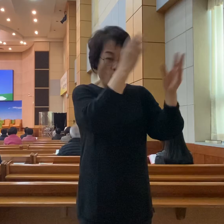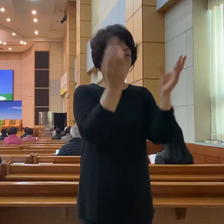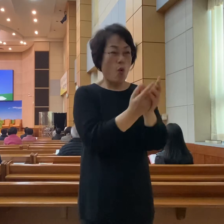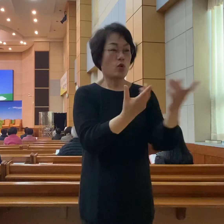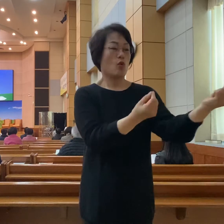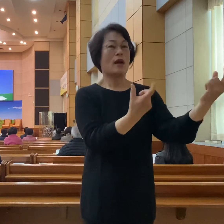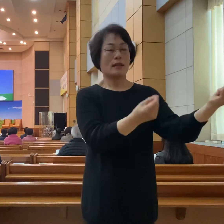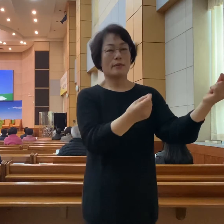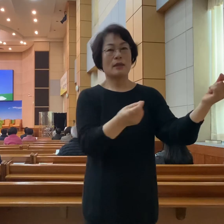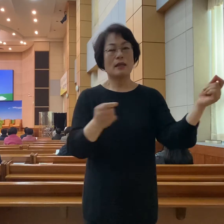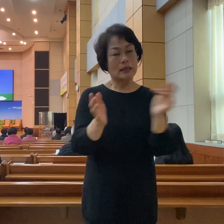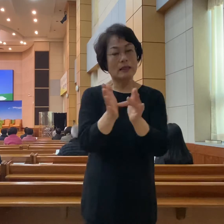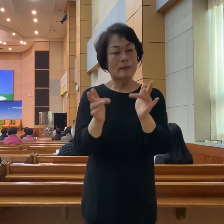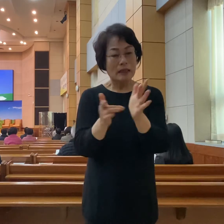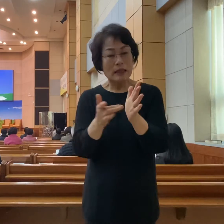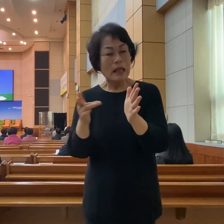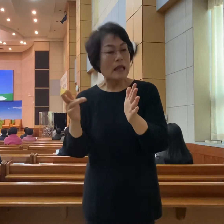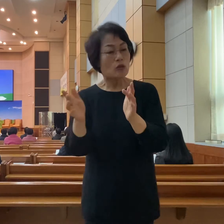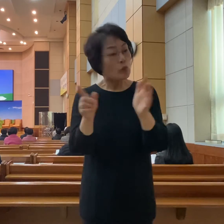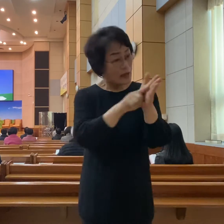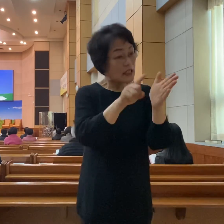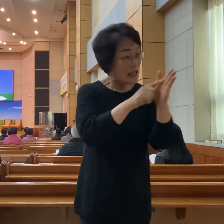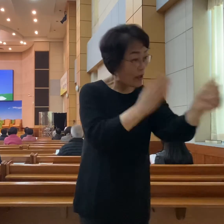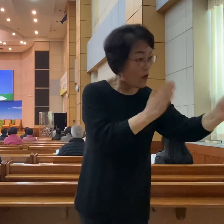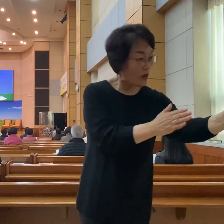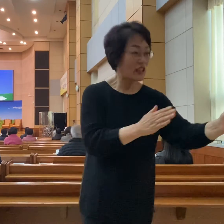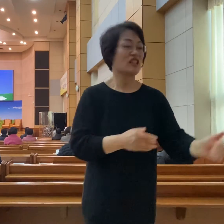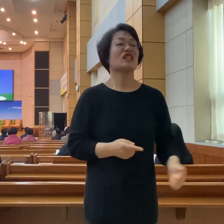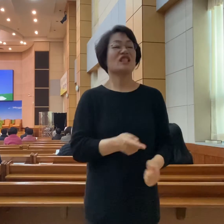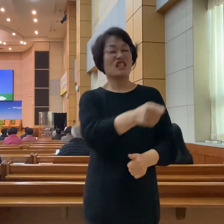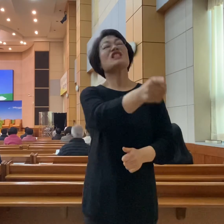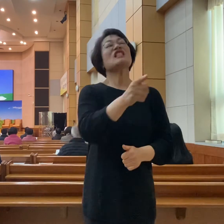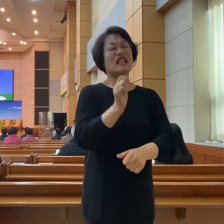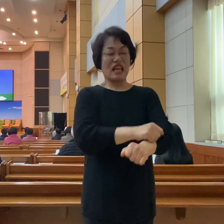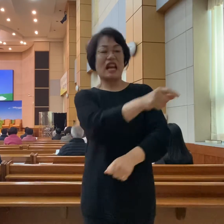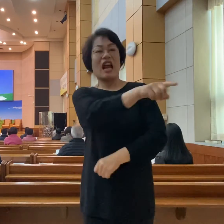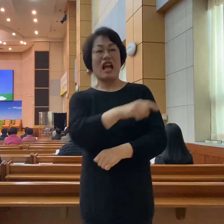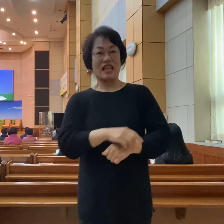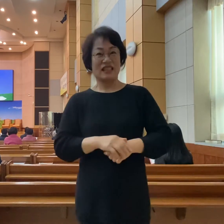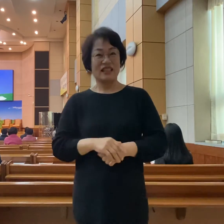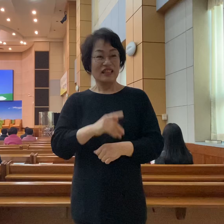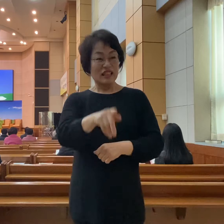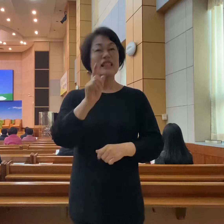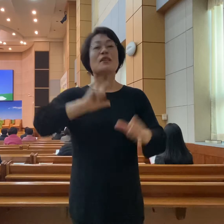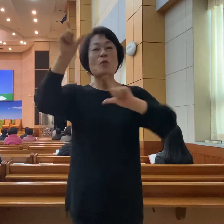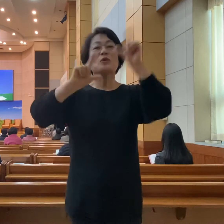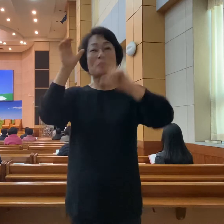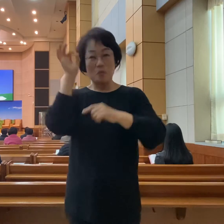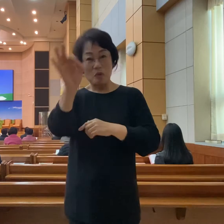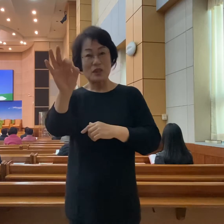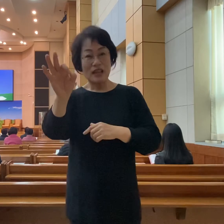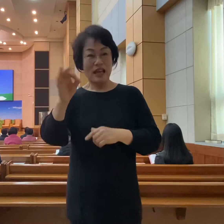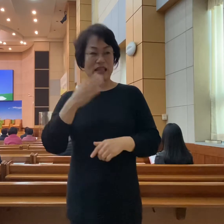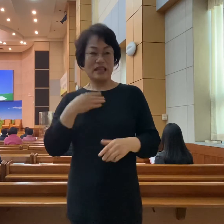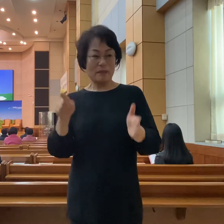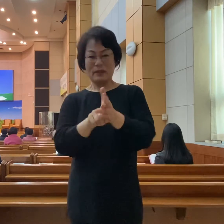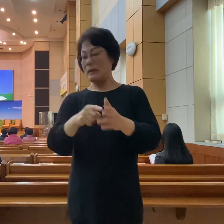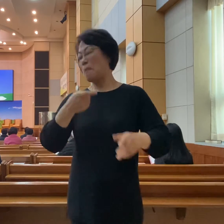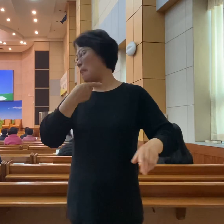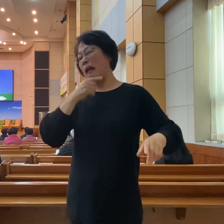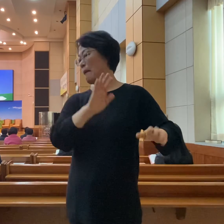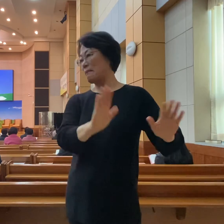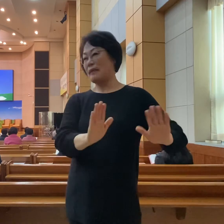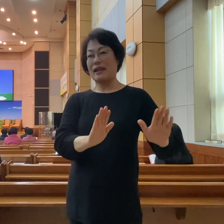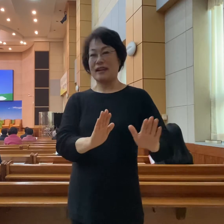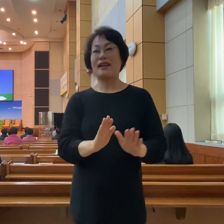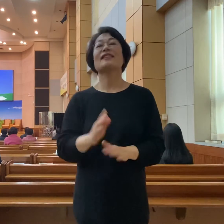그러면서 예수 믿으십시오 하면은 당신이 안 믿어라. 당신 모습 보니까 나는 믿을 마음이 없다,